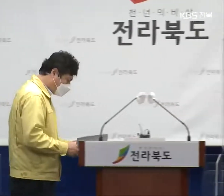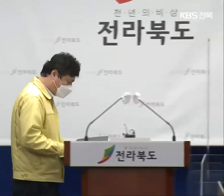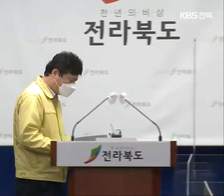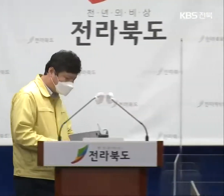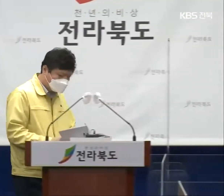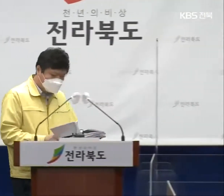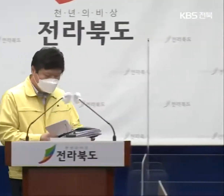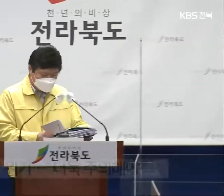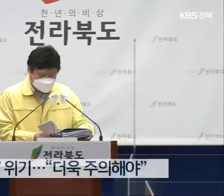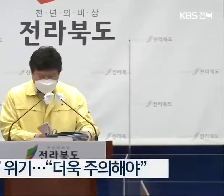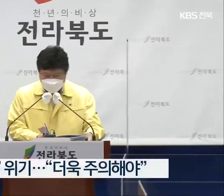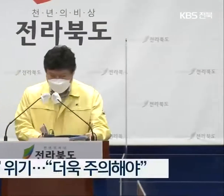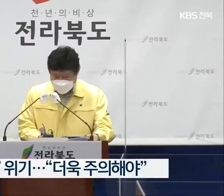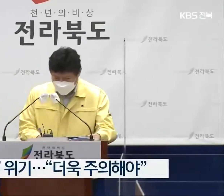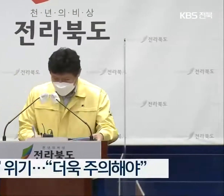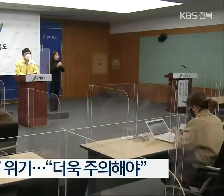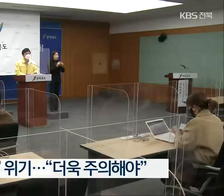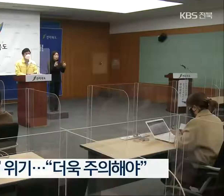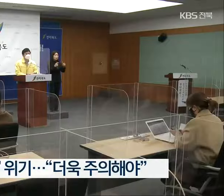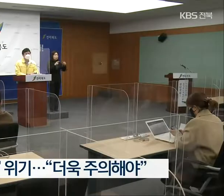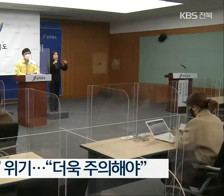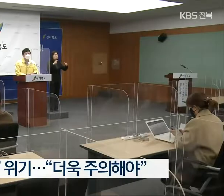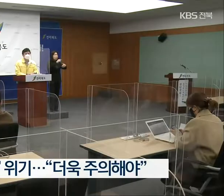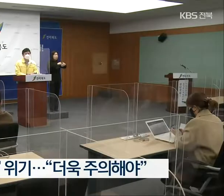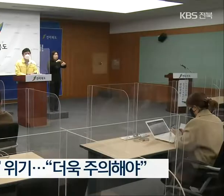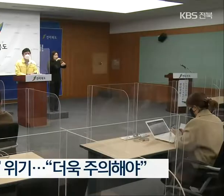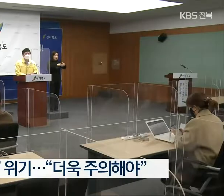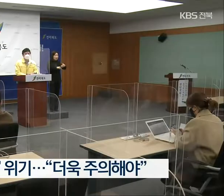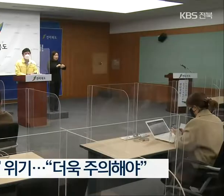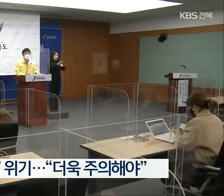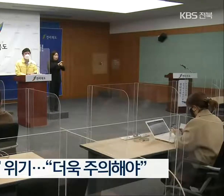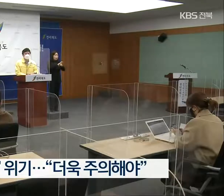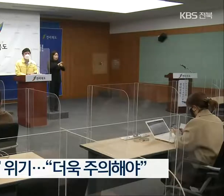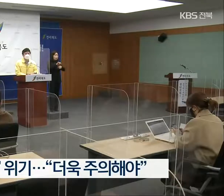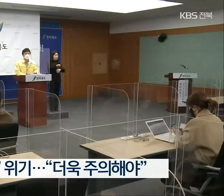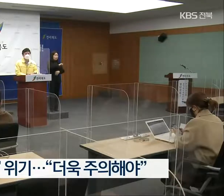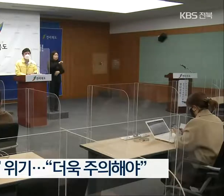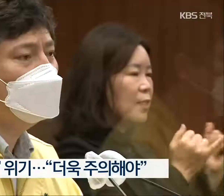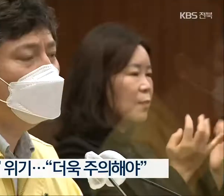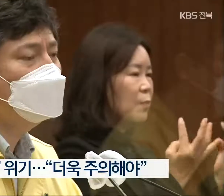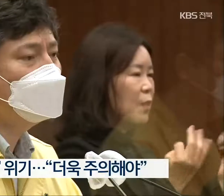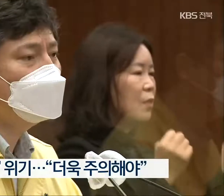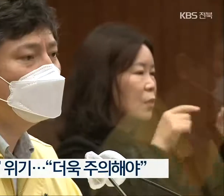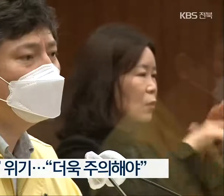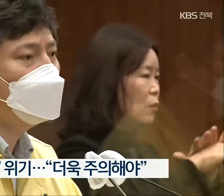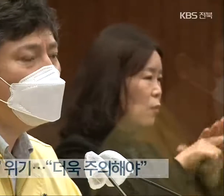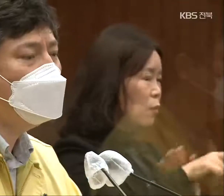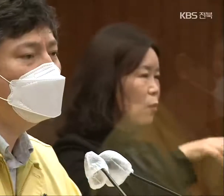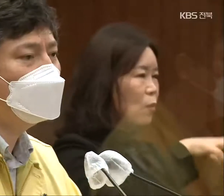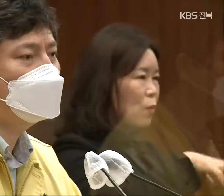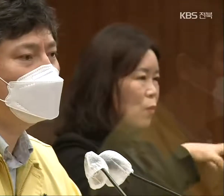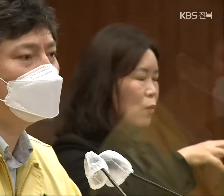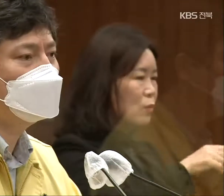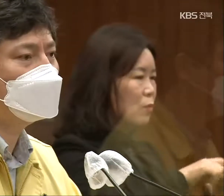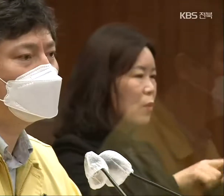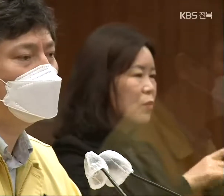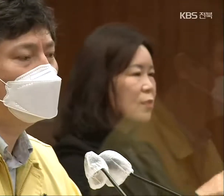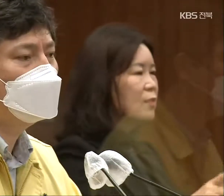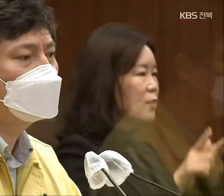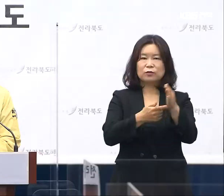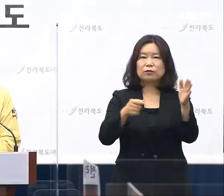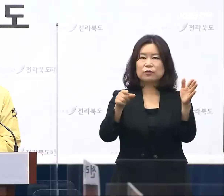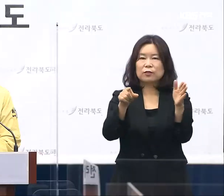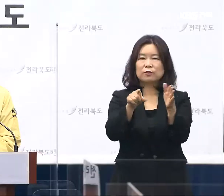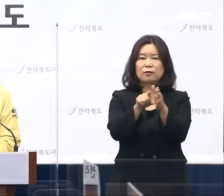무엇보다 모두가 기다려온 단계적 일상 회복의 시작과 함께 위기를 맞고 있다 며 더욱 각별한 주의를 당부했습니다